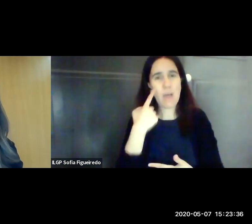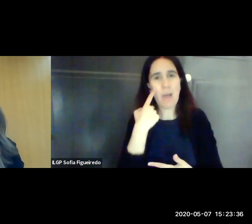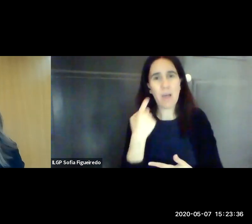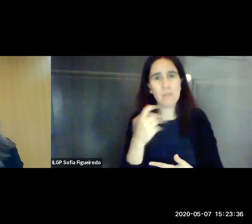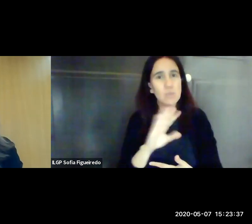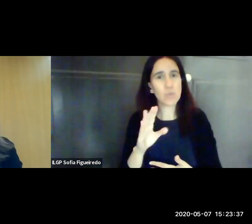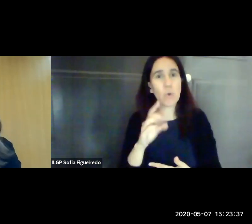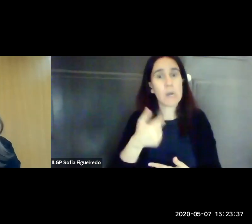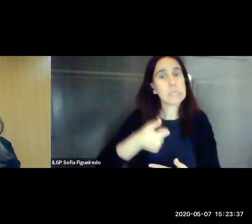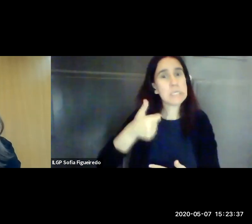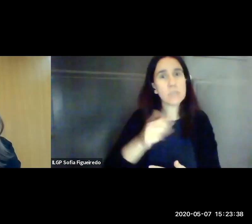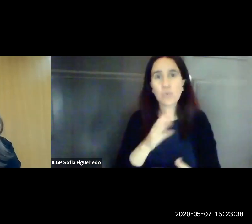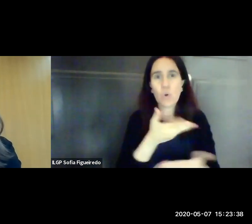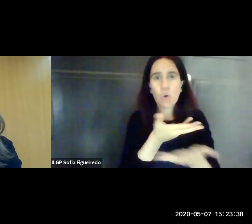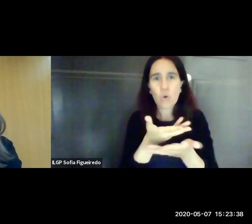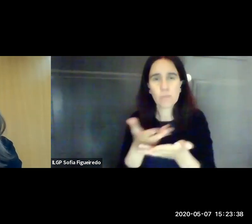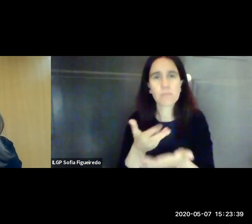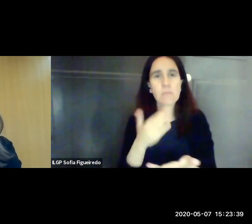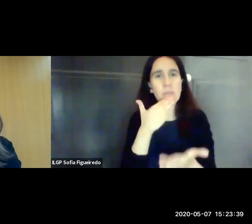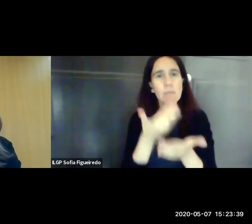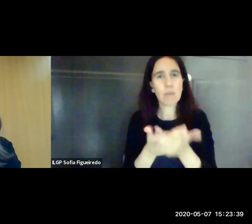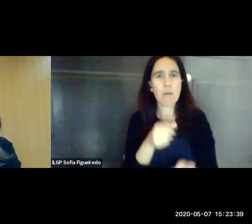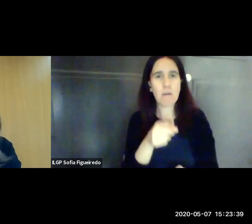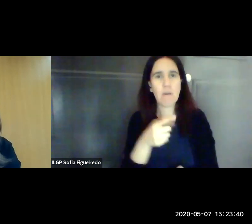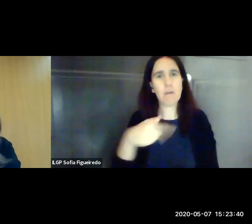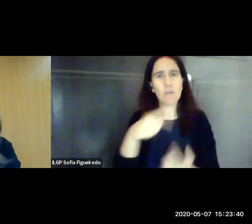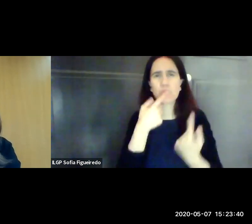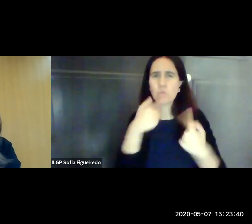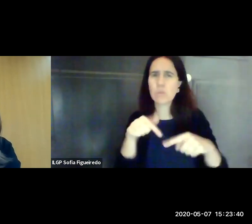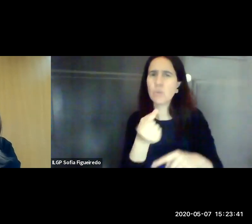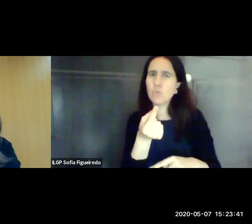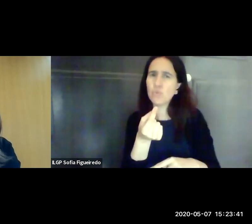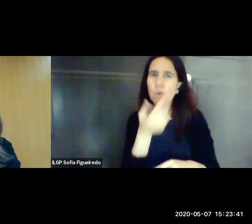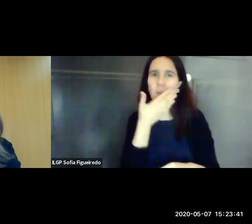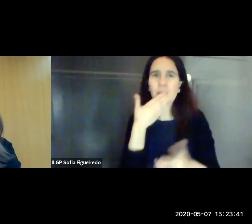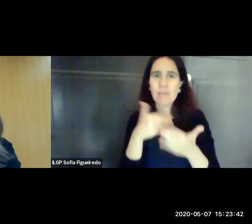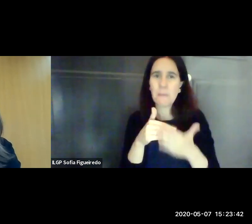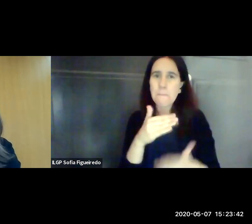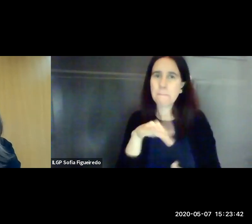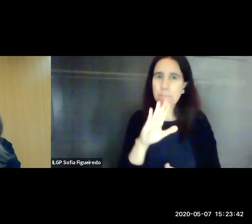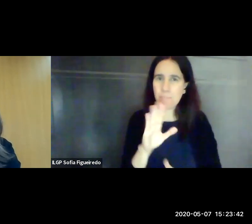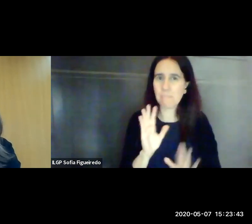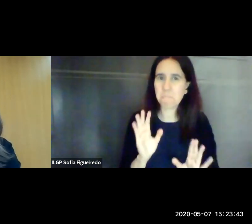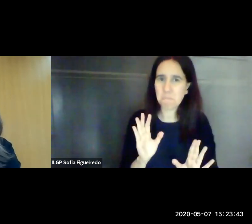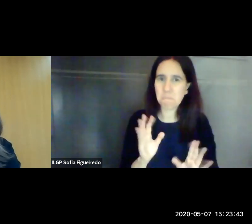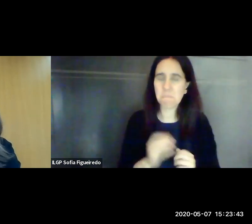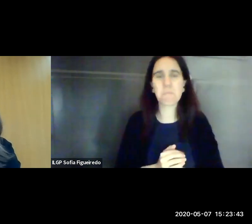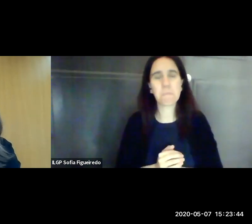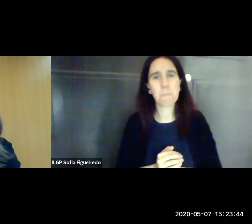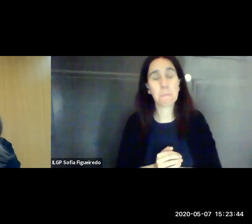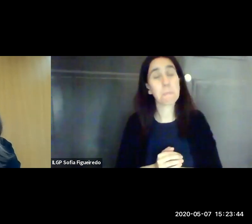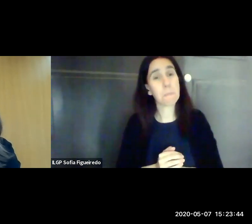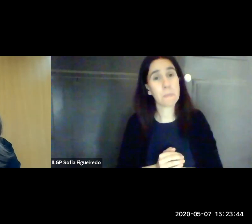questões essenciais, conseguimos aqui tornar as nossas reuniões se calhar um bocadinho mais eficazes, ou seja,